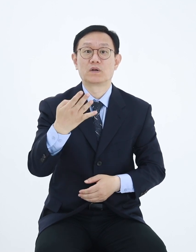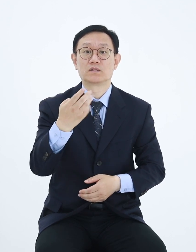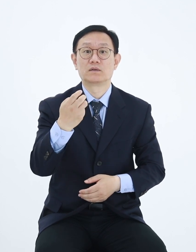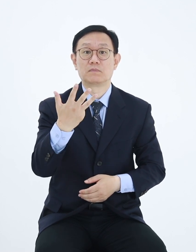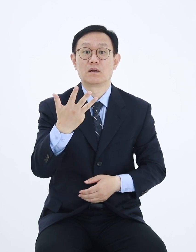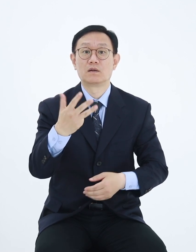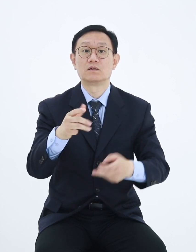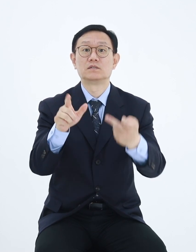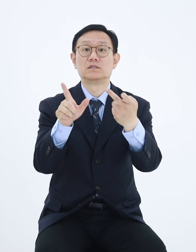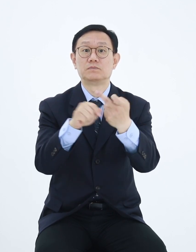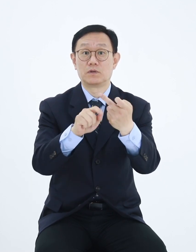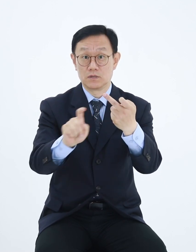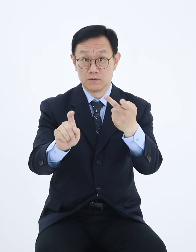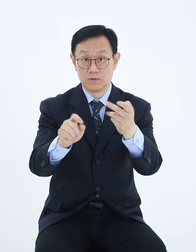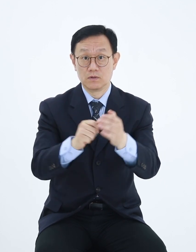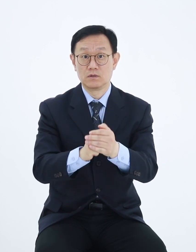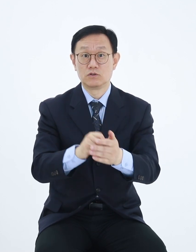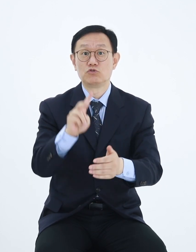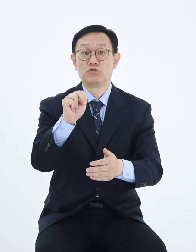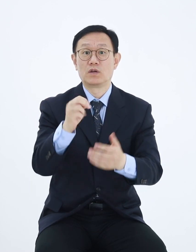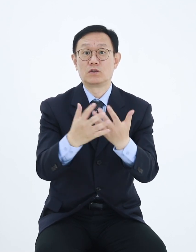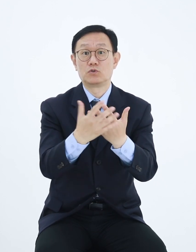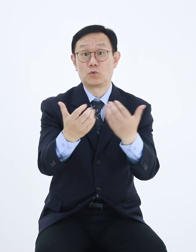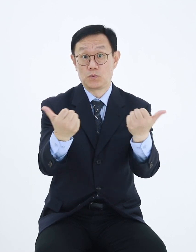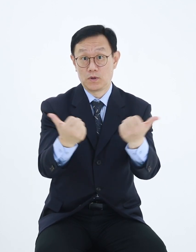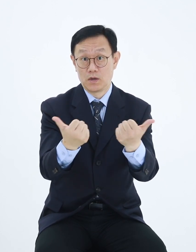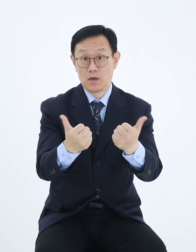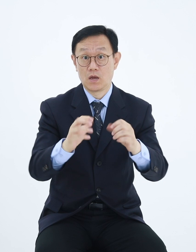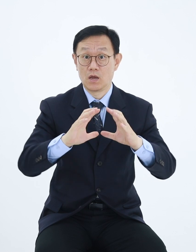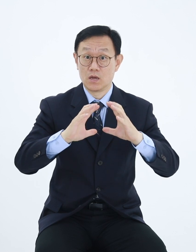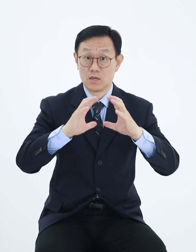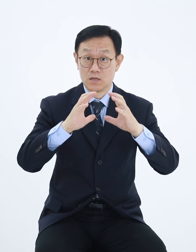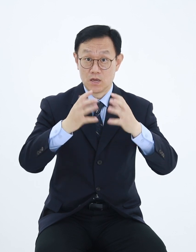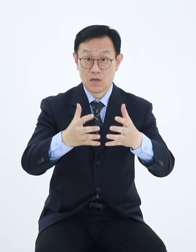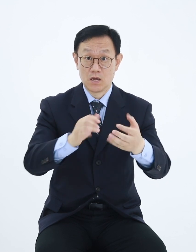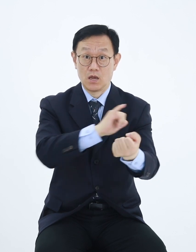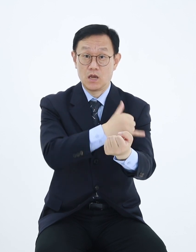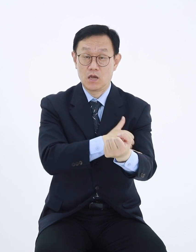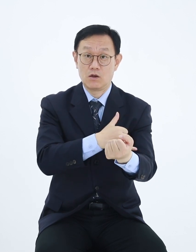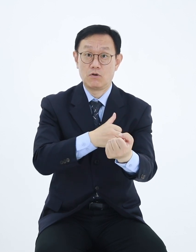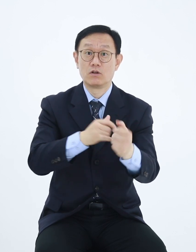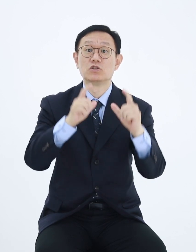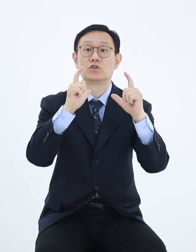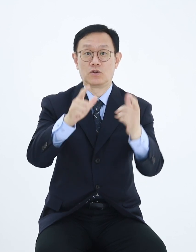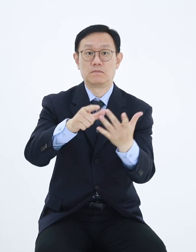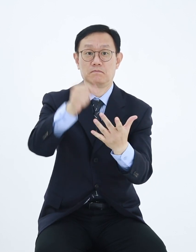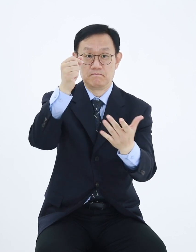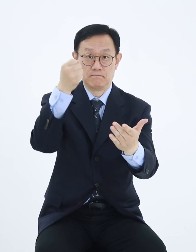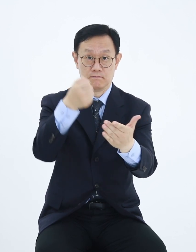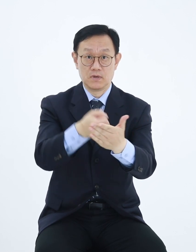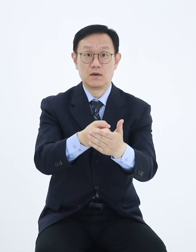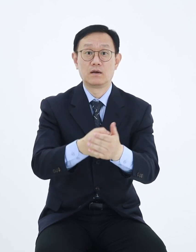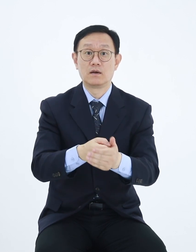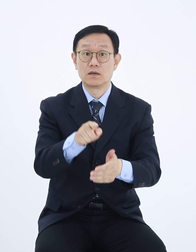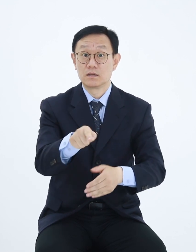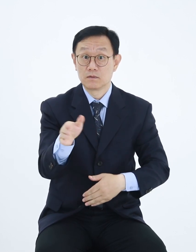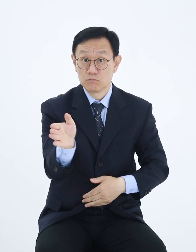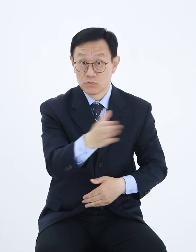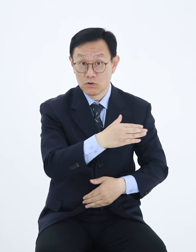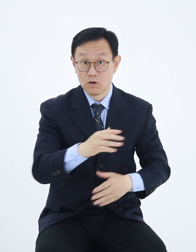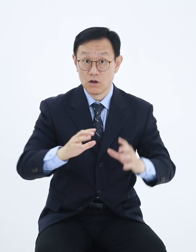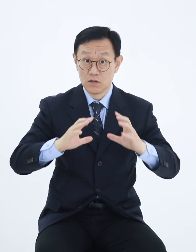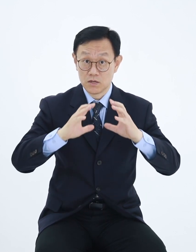1948년 12월 10일 유엔 총회에서는 세계 인권 선언을 채택했습니다. 이때부터 전